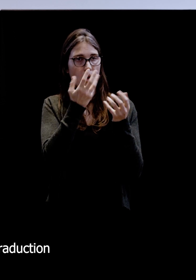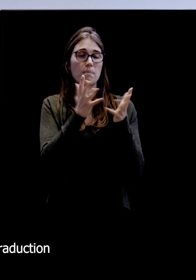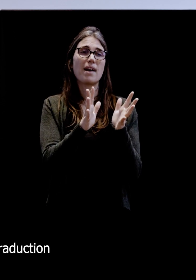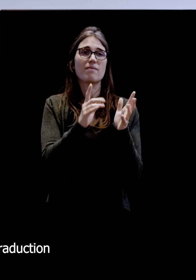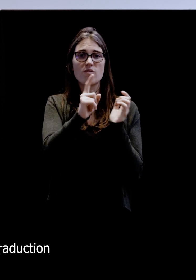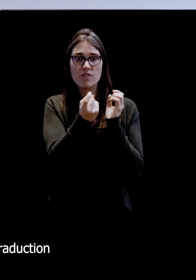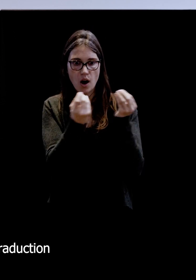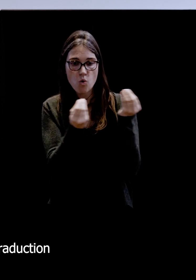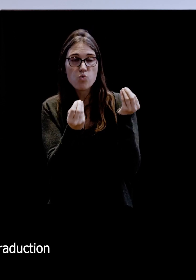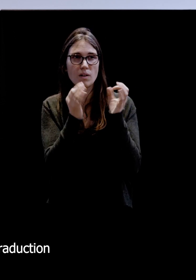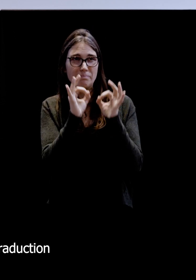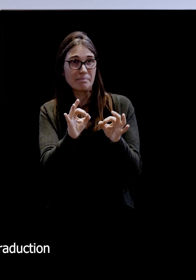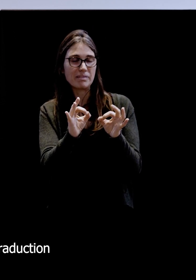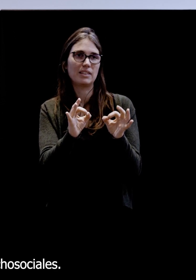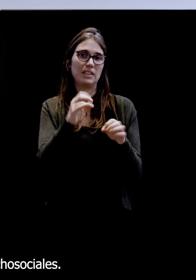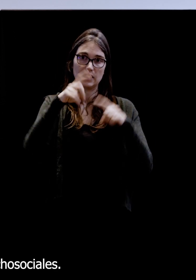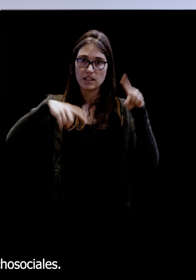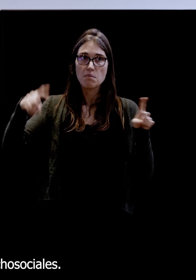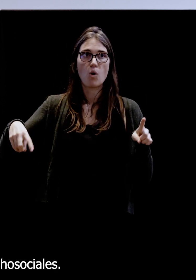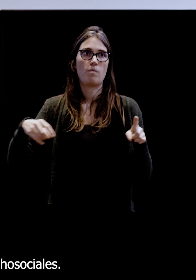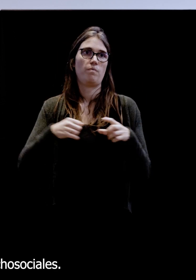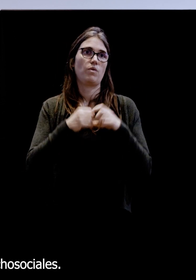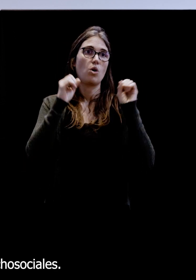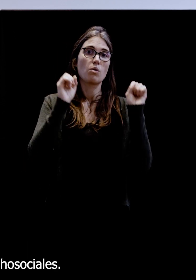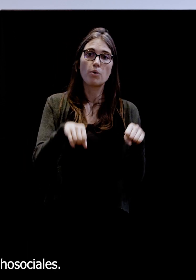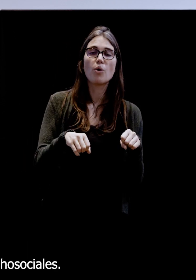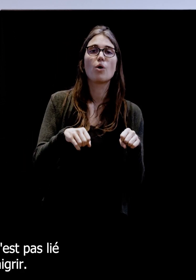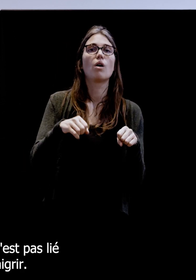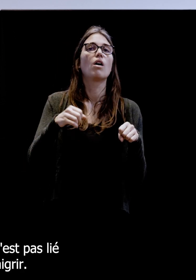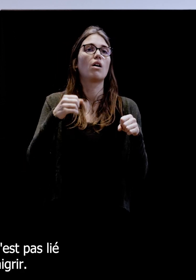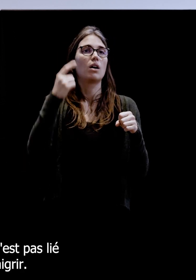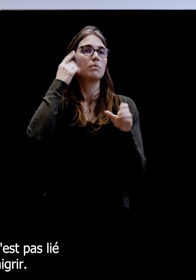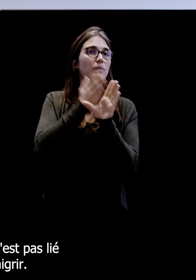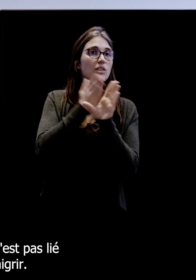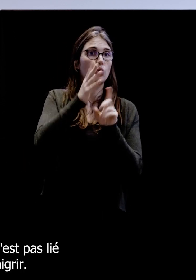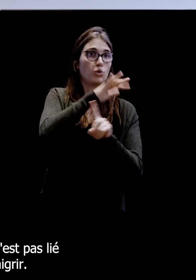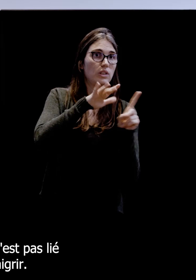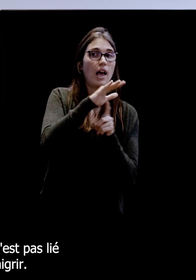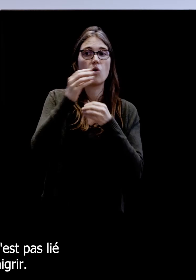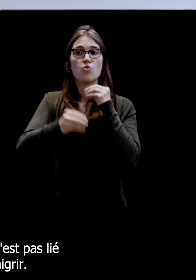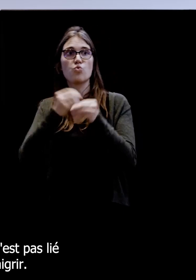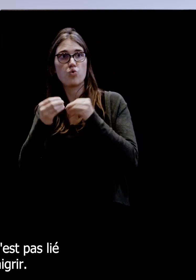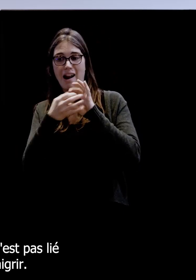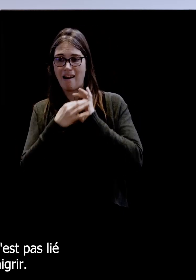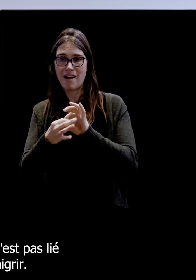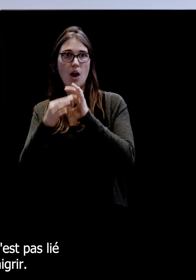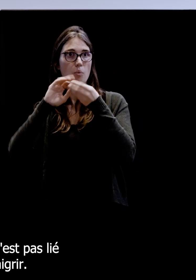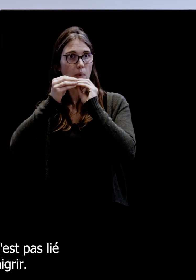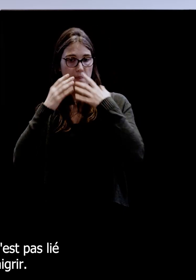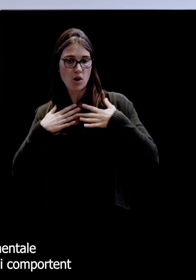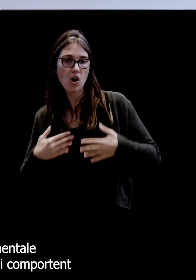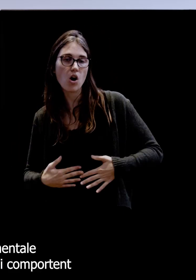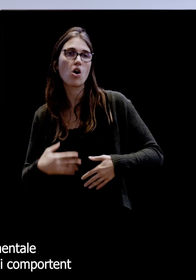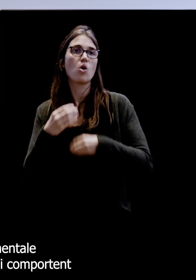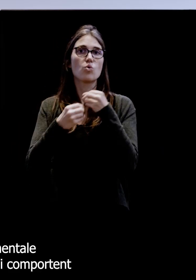alimentaires, il n'y a pas vraiment la traduction en français, ou des conséquences psychosociales, qui est chronique et qui n'est pas liée à une volonté de